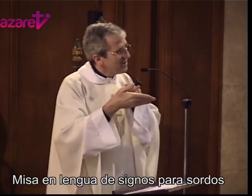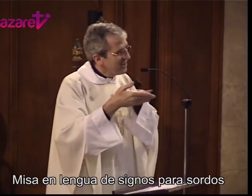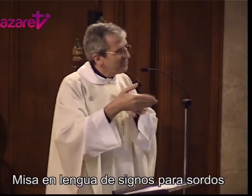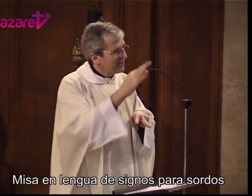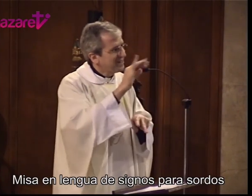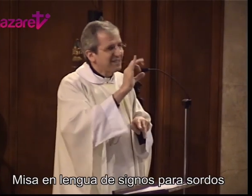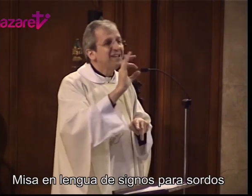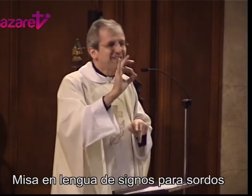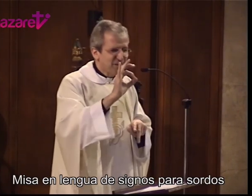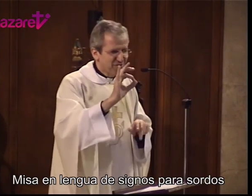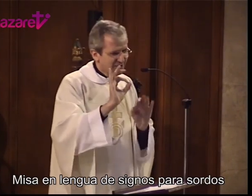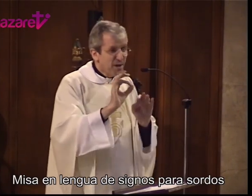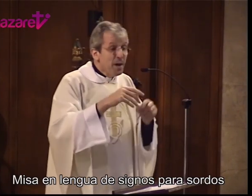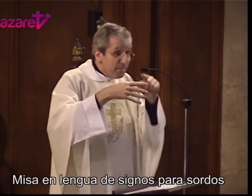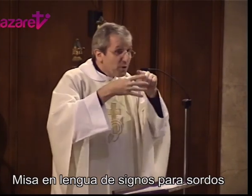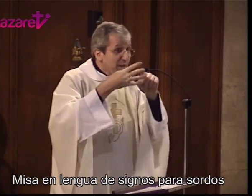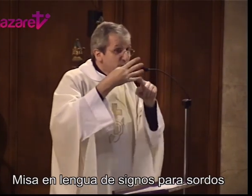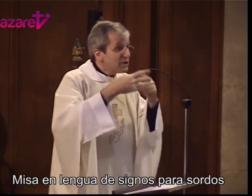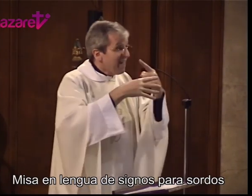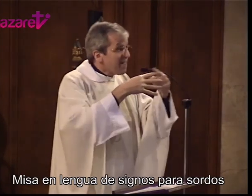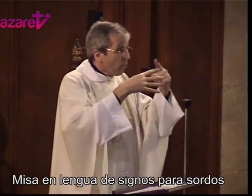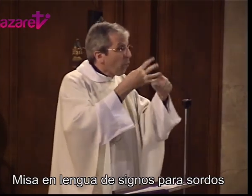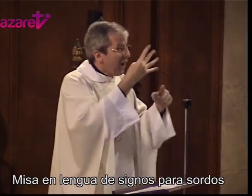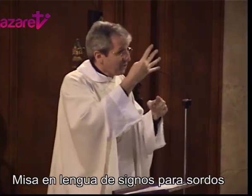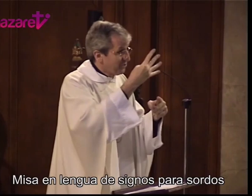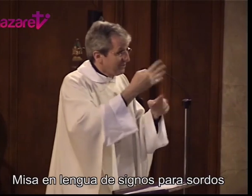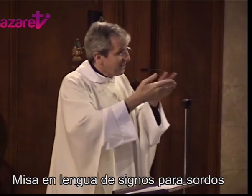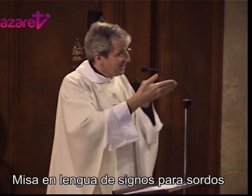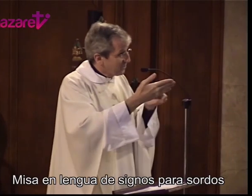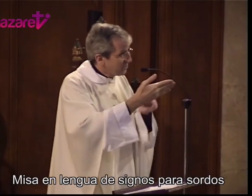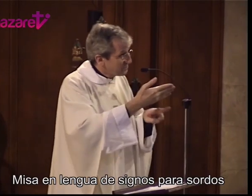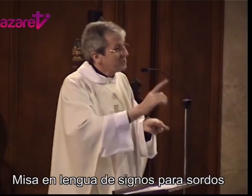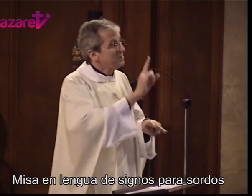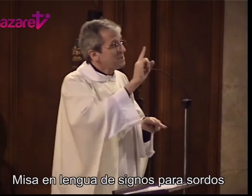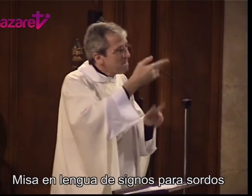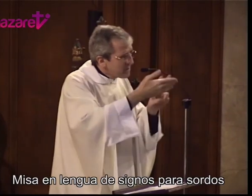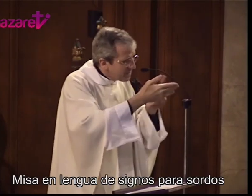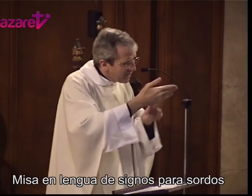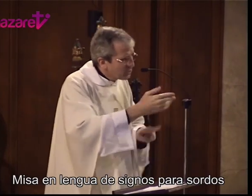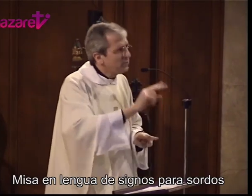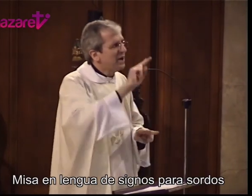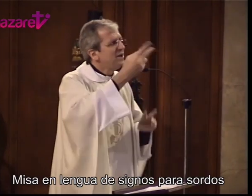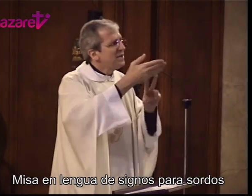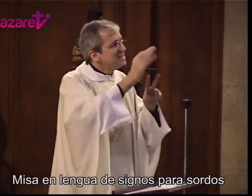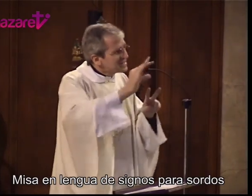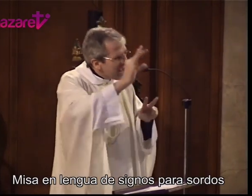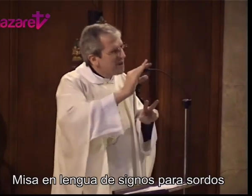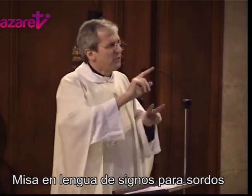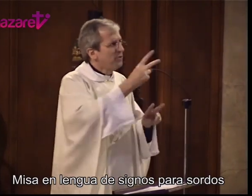leído era la de Tito. Pero hoy tenemos cuatro lecturas posibles. Primera lectura, Salmo;